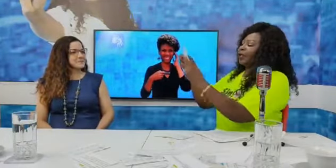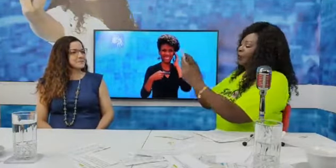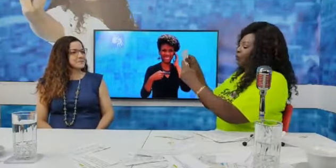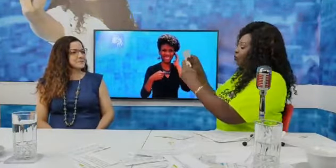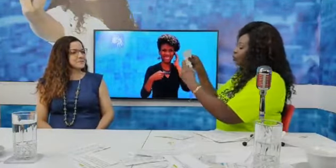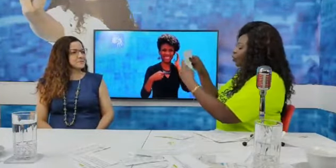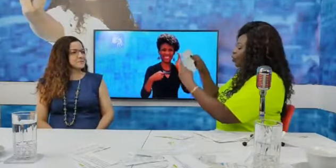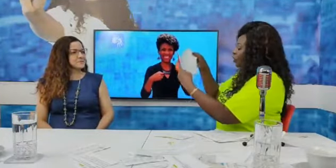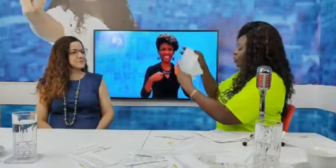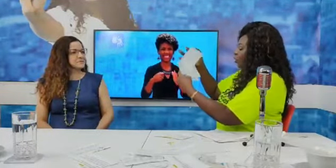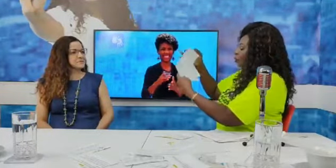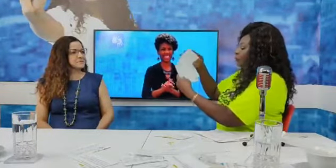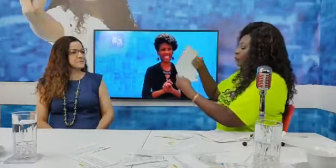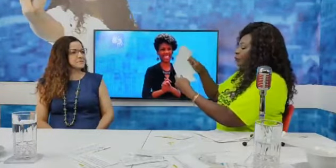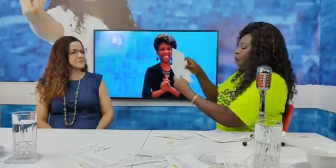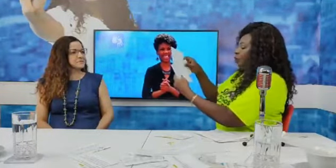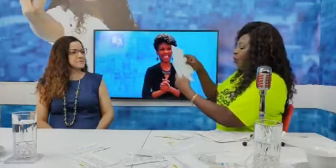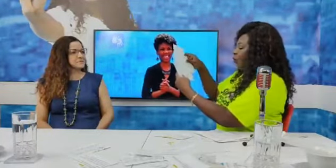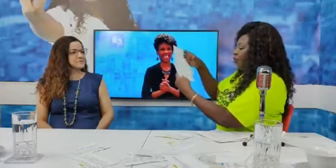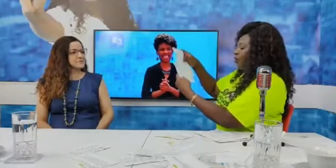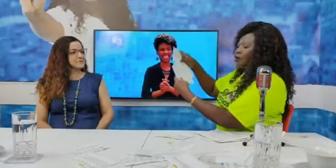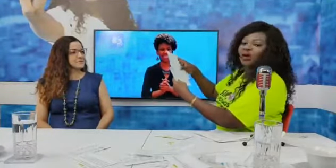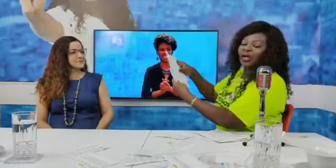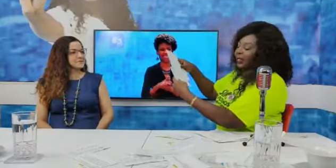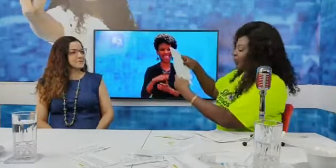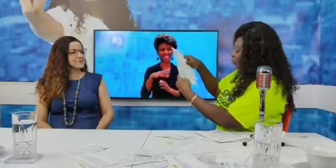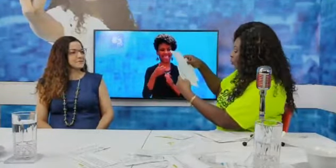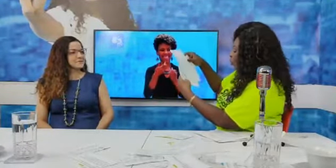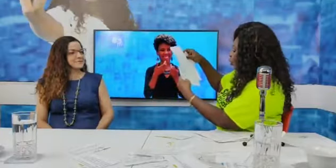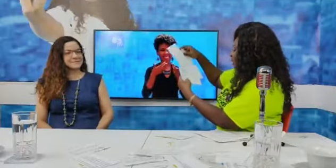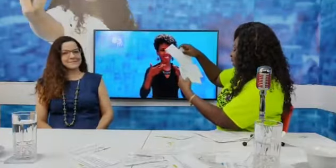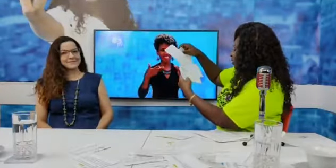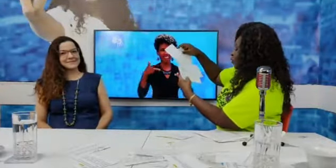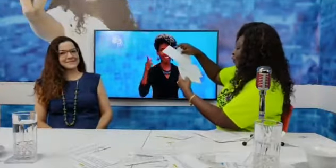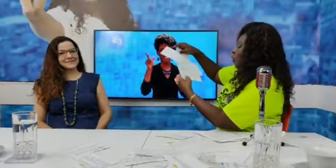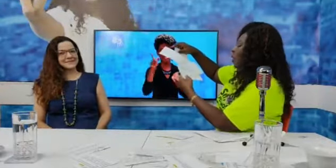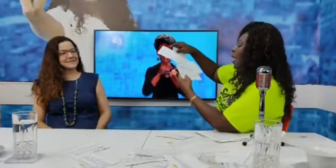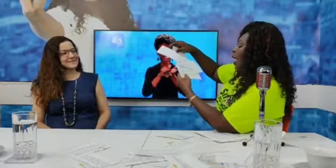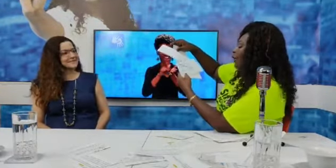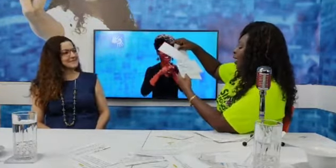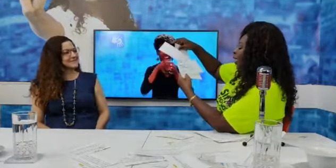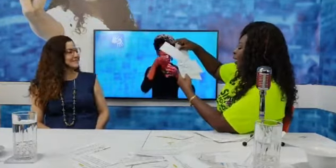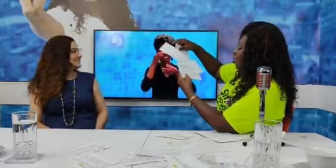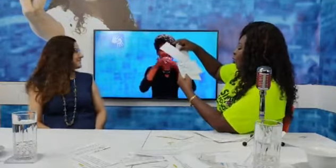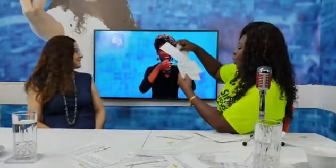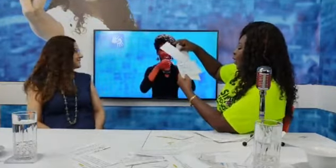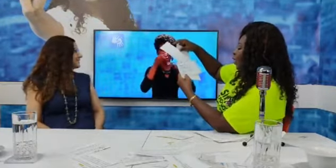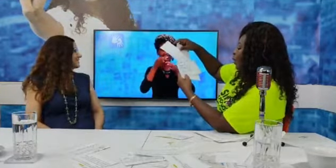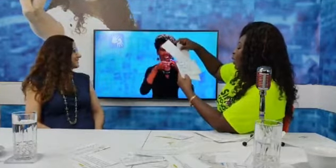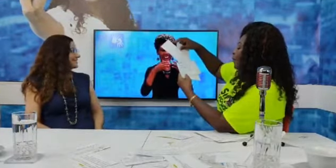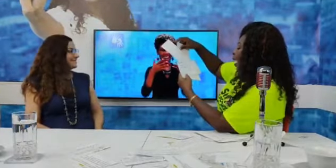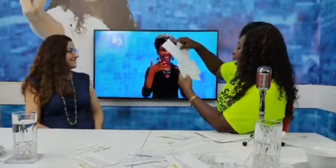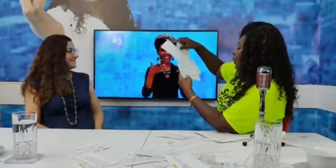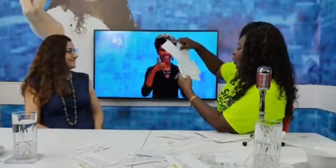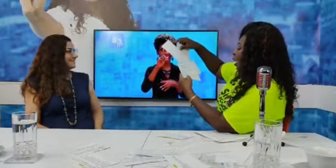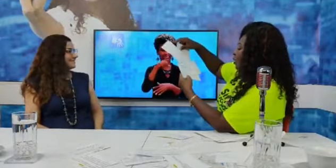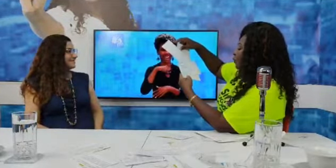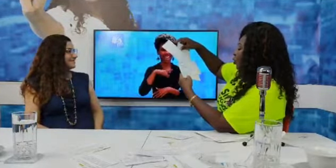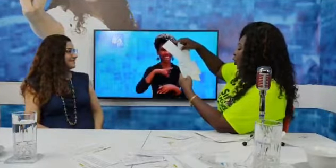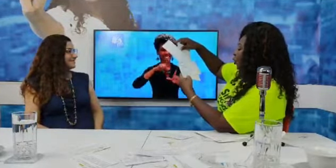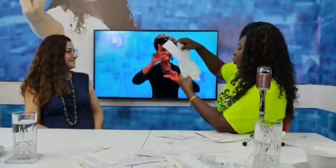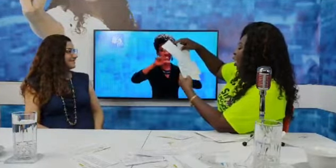para aqui o tanto de coisa. Oh, meu Deus, olha aqui o tanto de comentário que ficou. Amélia, este programa, para mim,